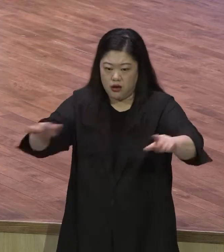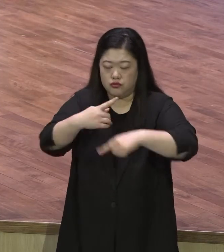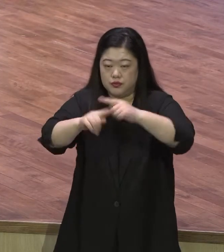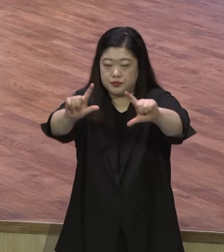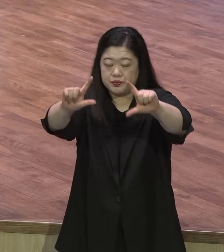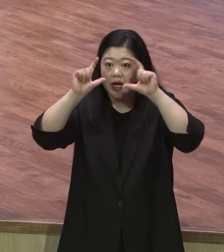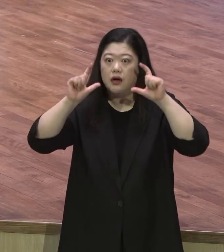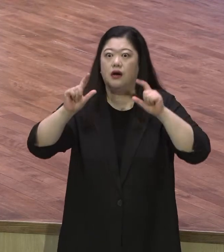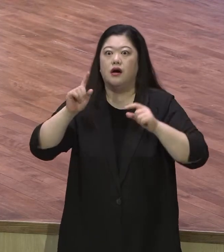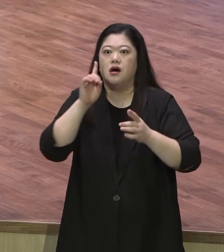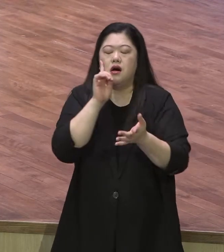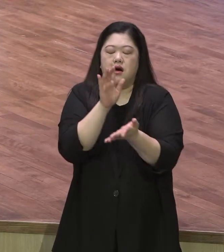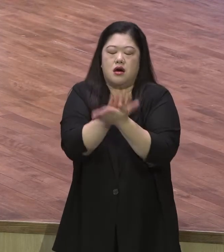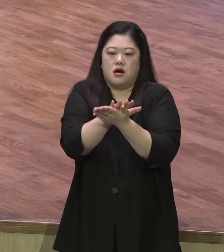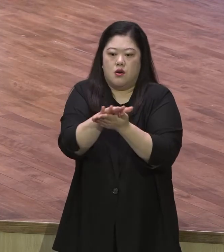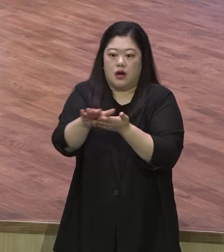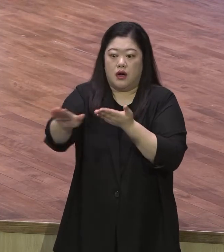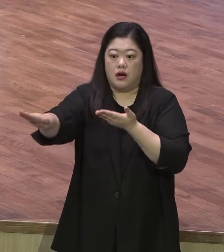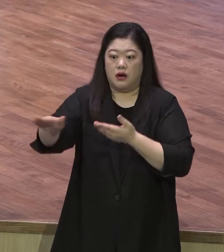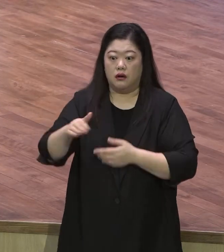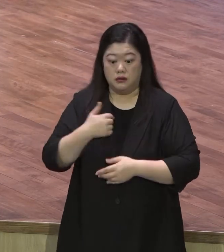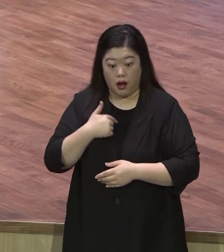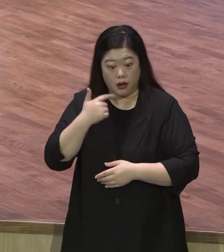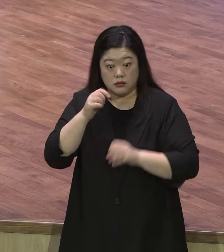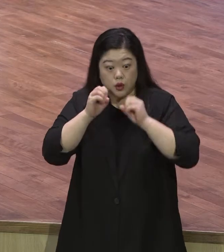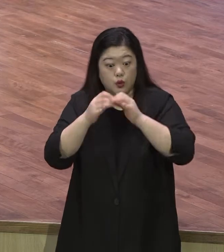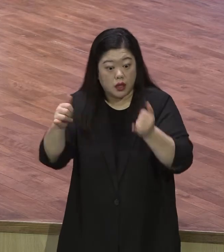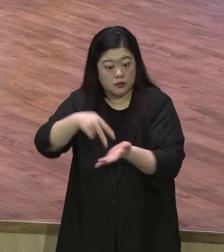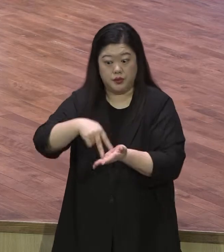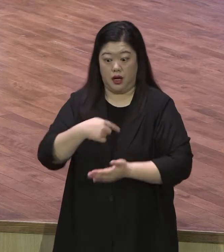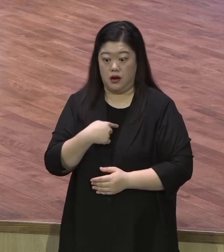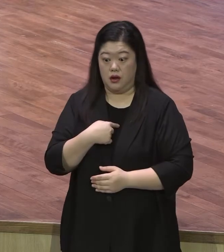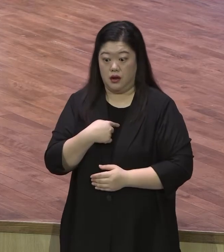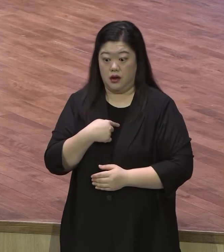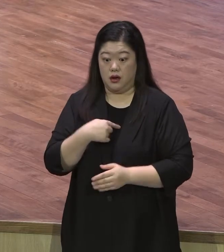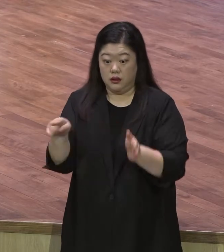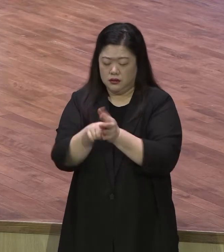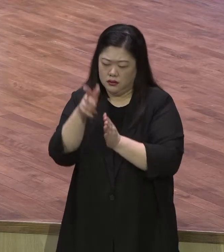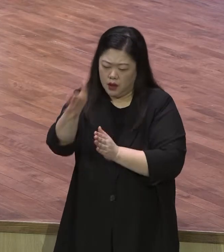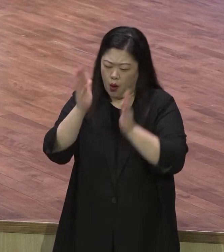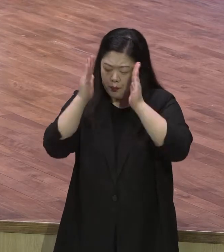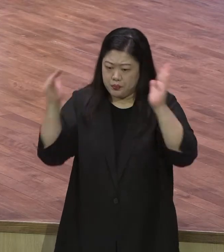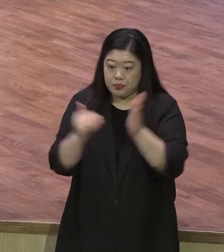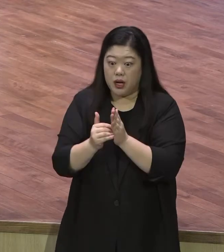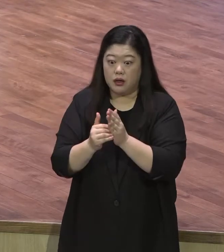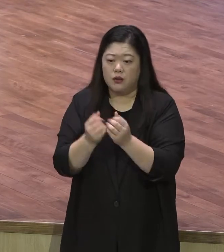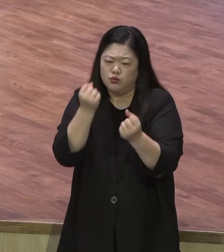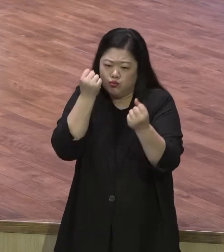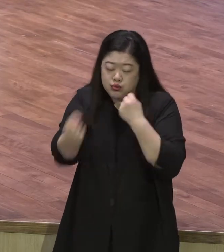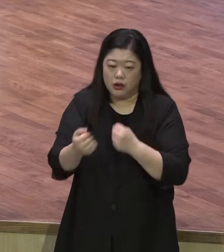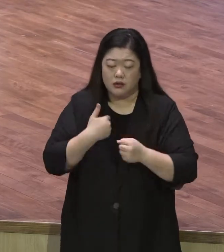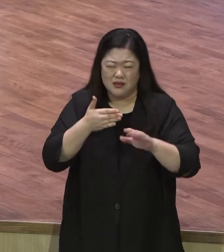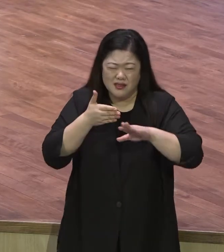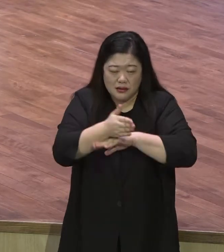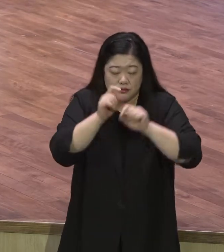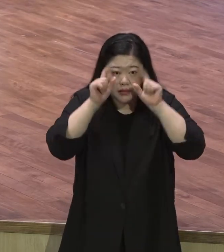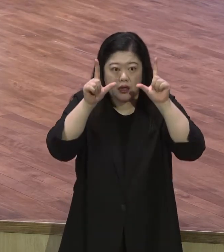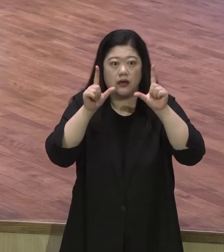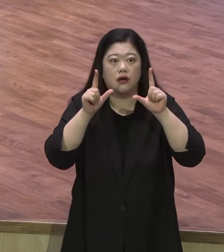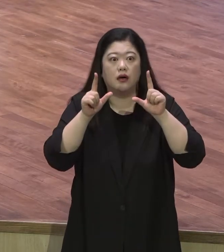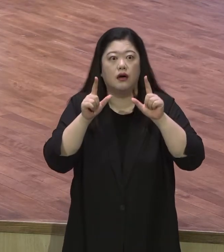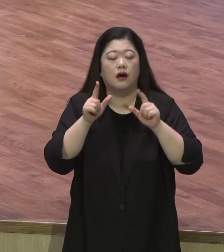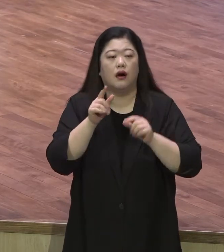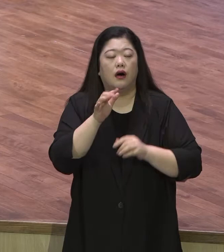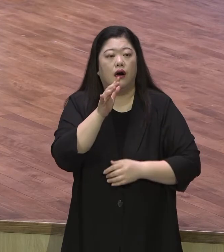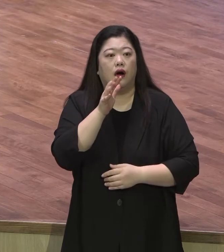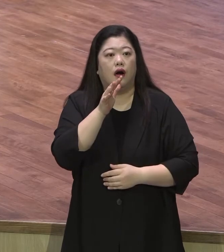그렇구나. 내가 하는 목회 문제도 다 그분이 해결했구나. 그런데 내가 뭘 하려고 이렇게 눌려